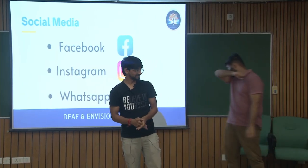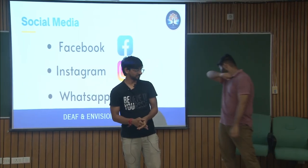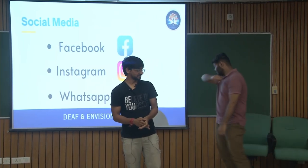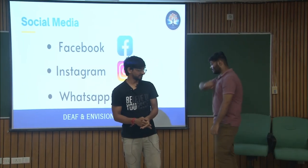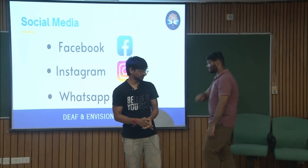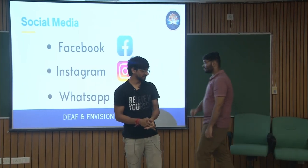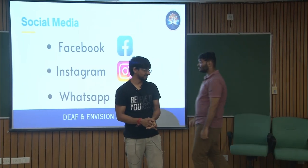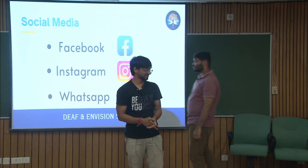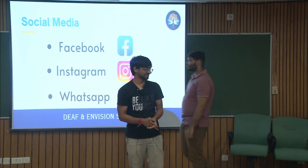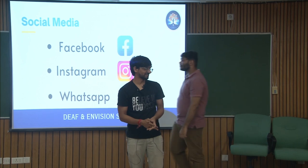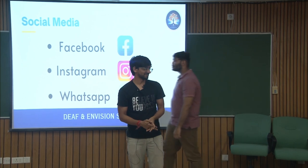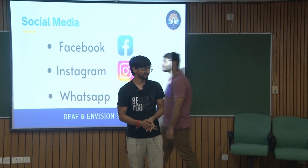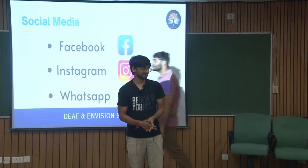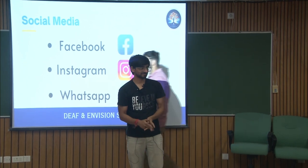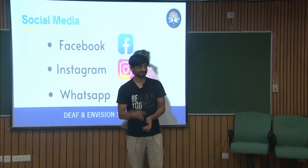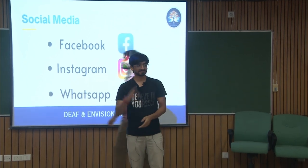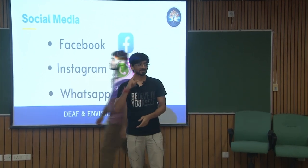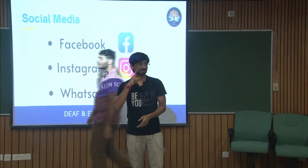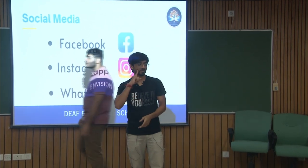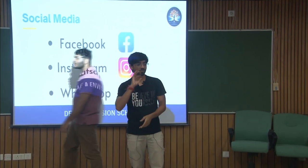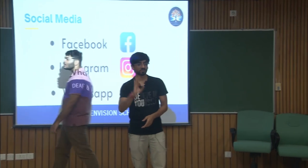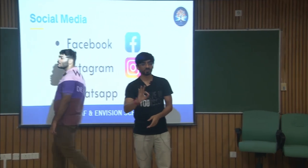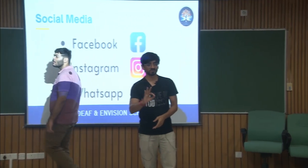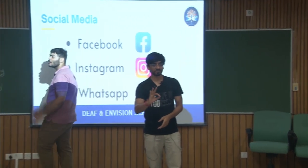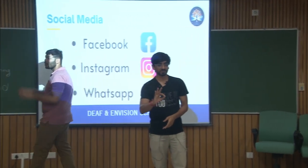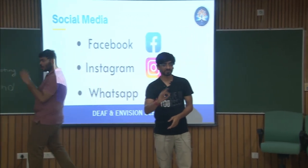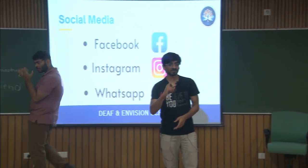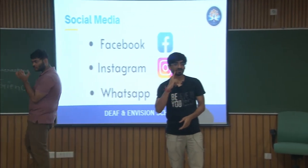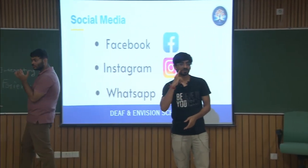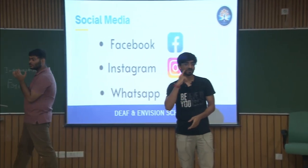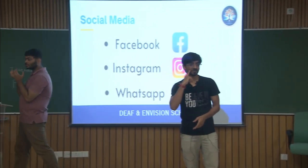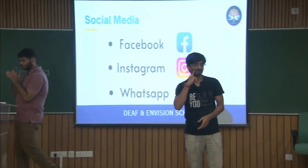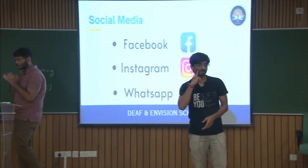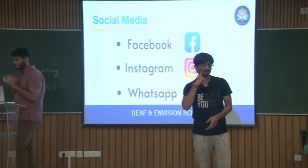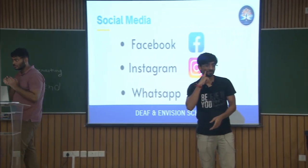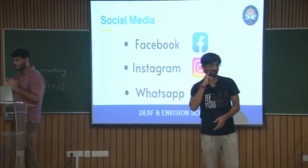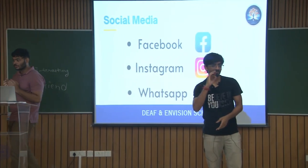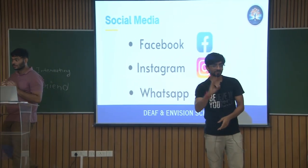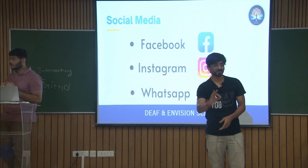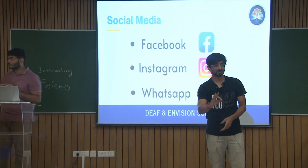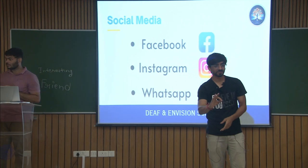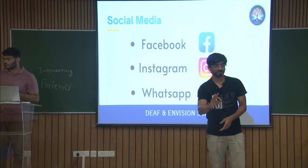No doubt. No.